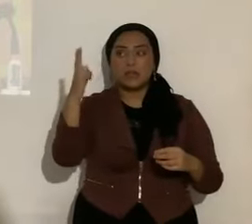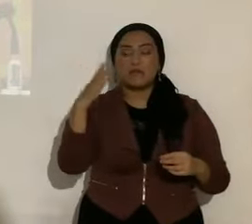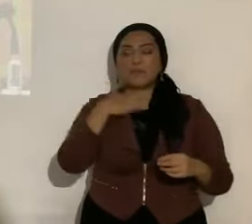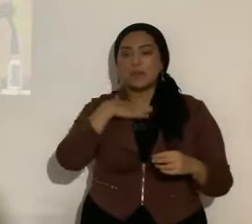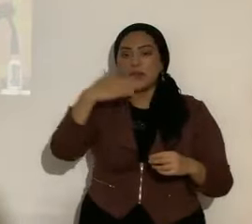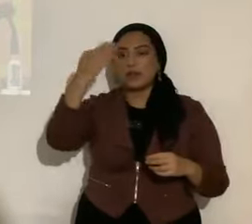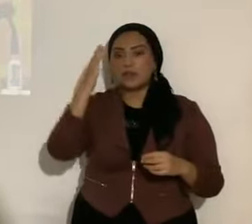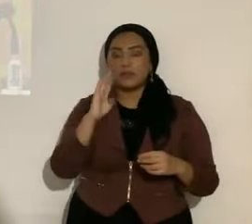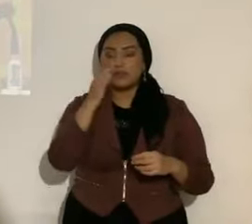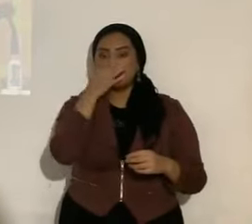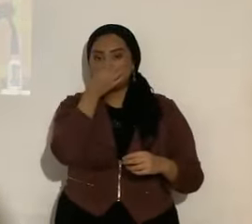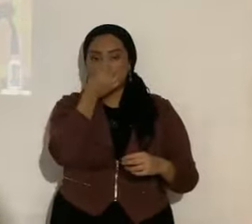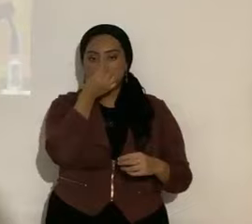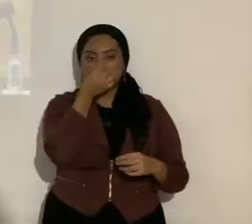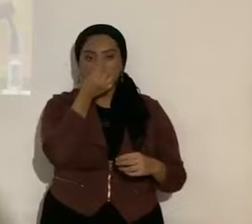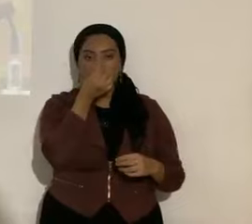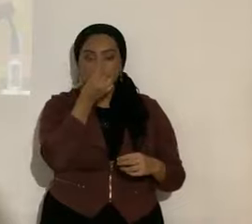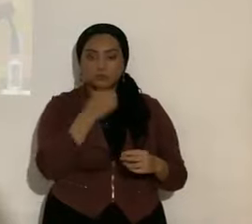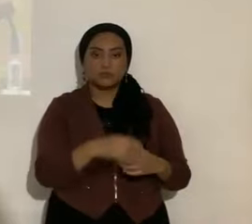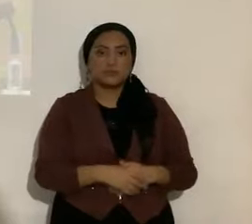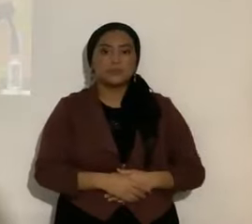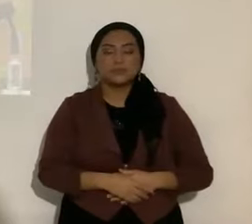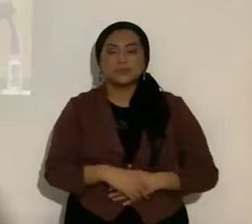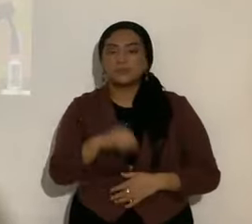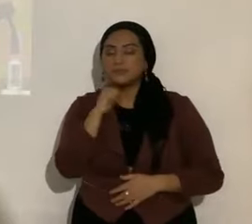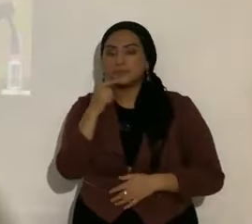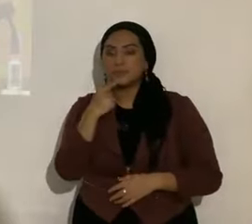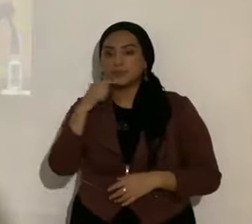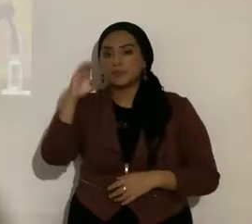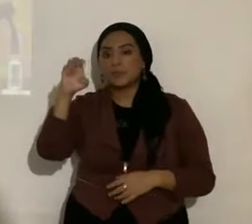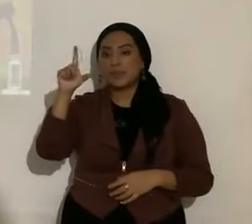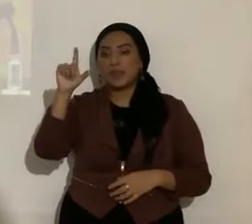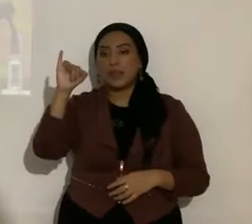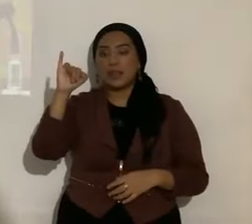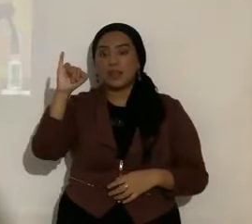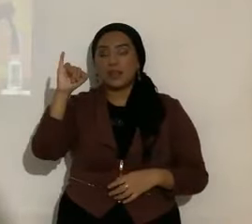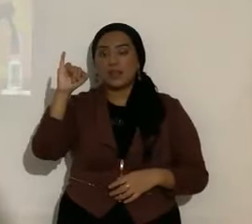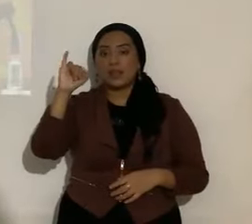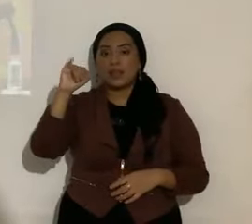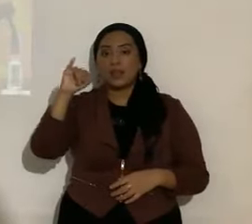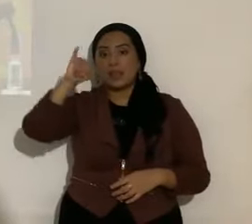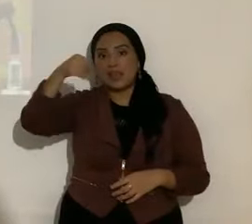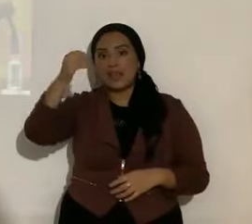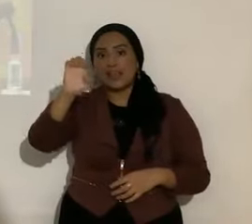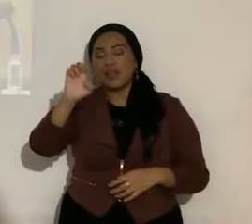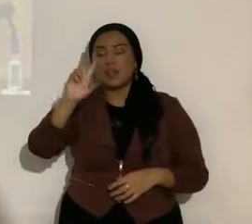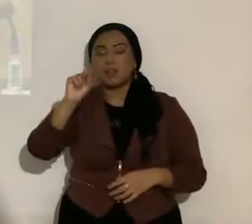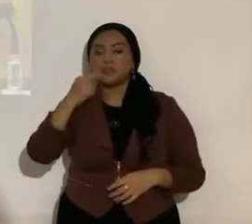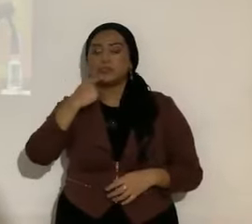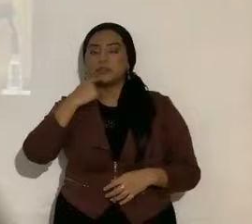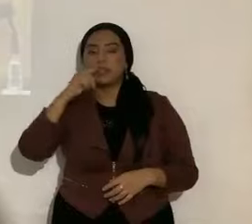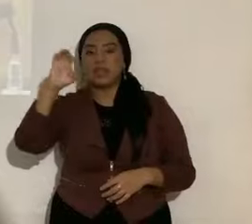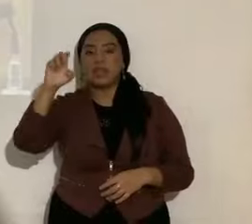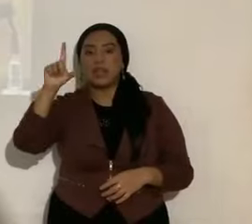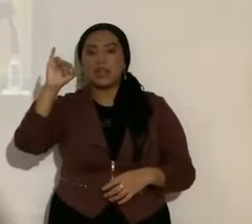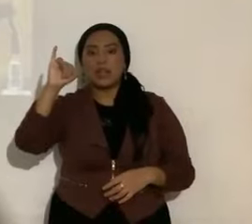abreviación del nombre correcto. No dice Elige, de los nombres falsos. No, dice